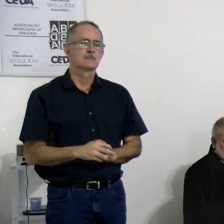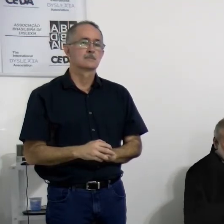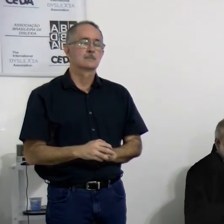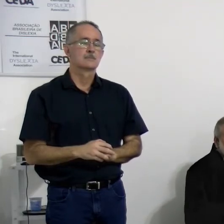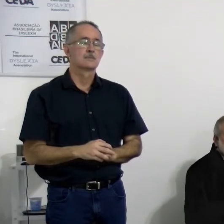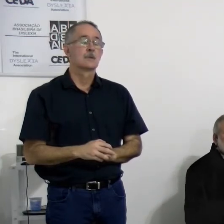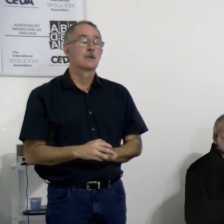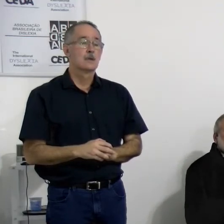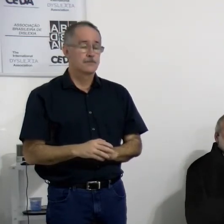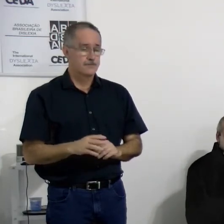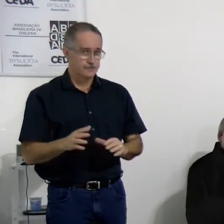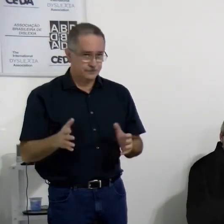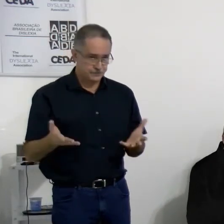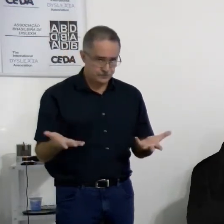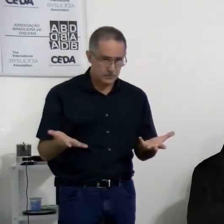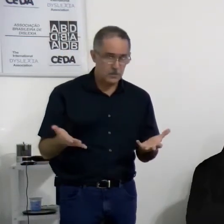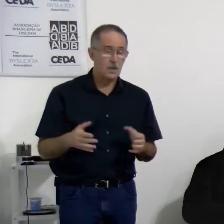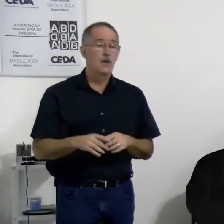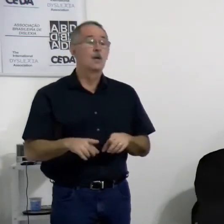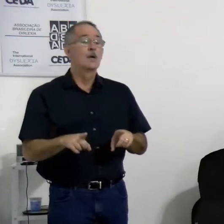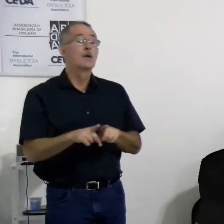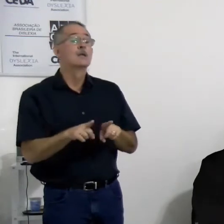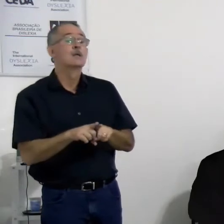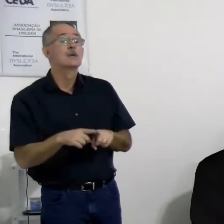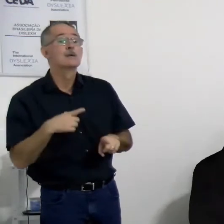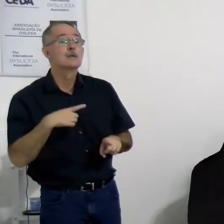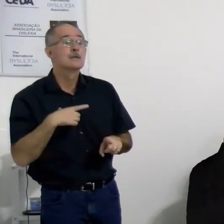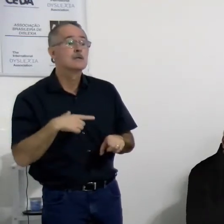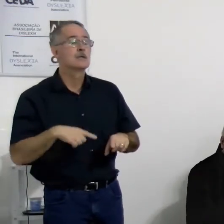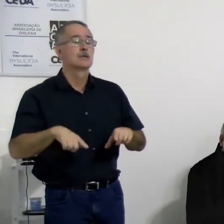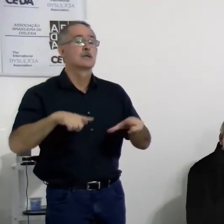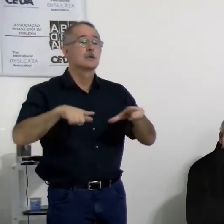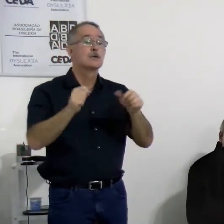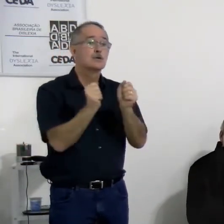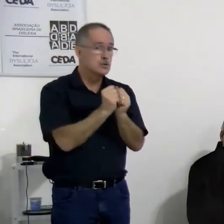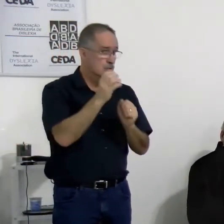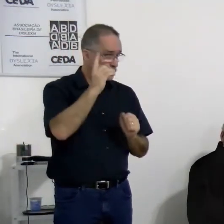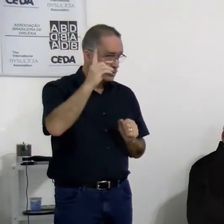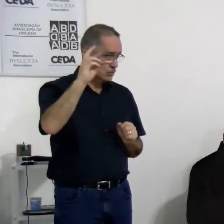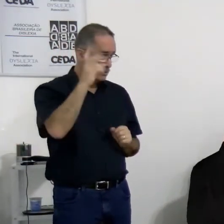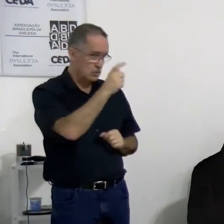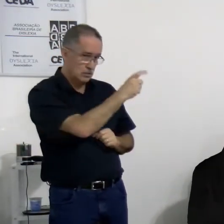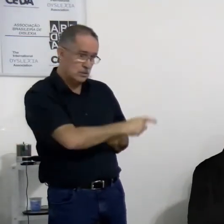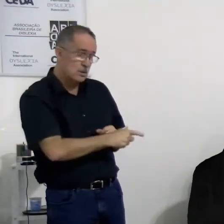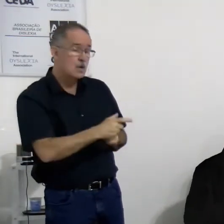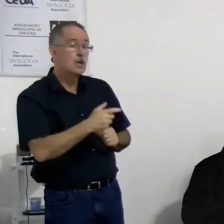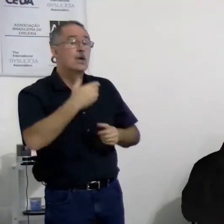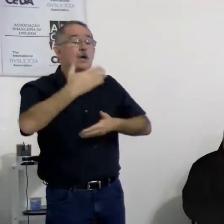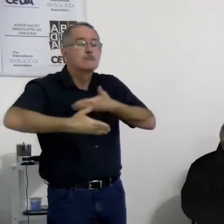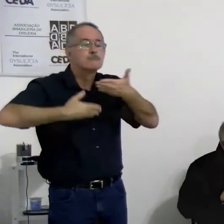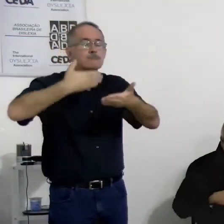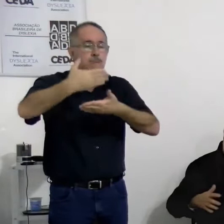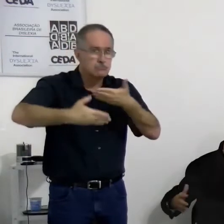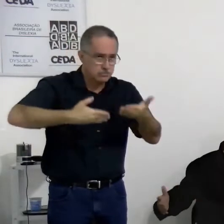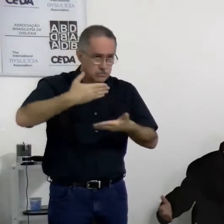children. Uhum. Então, a Nadine Gabb tem trabalhado com o professor Haynes, desenvolvendo, e